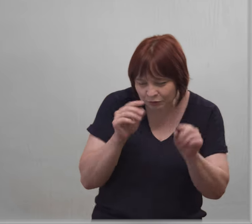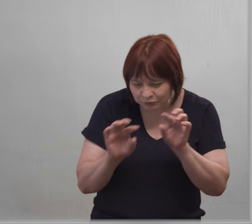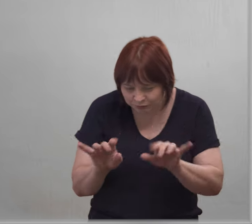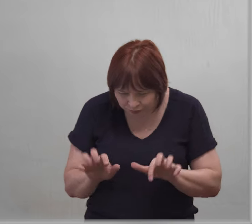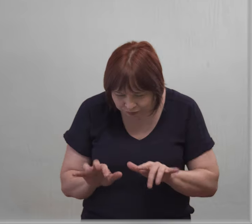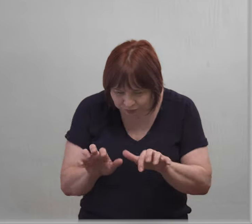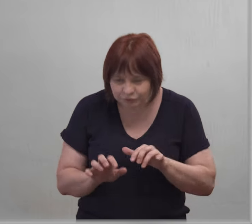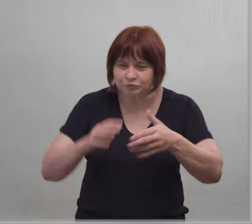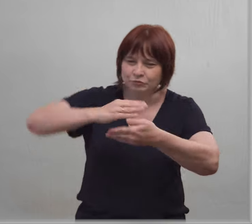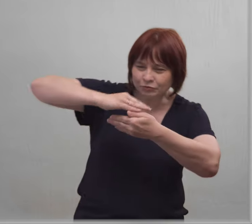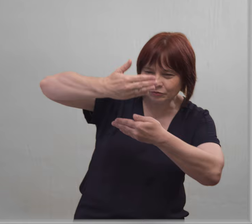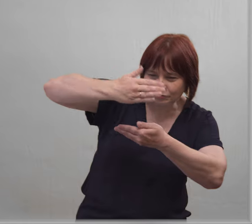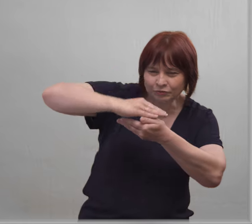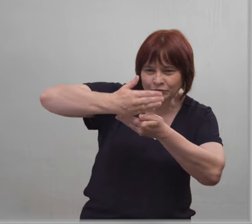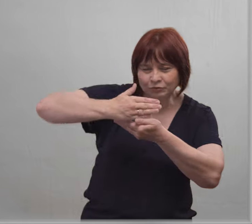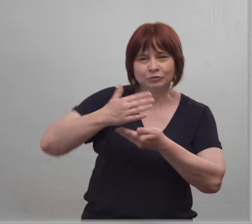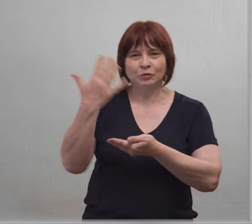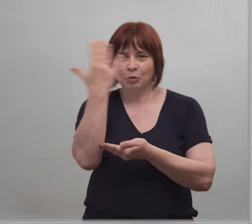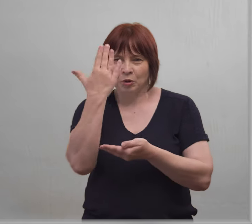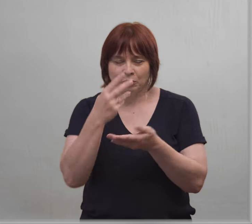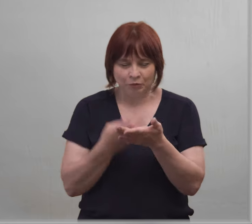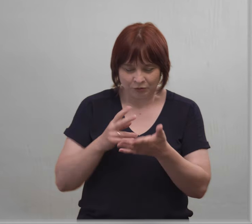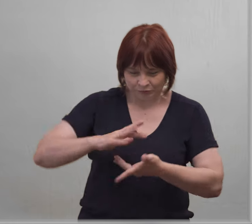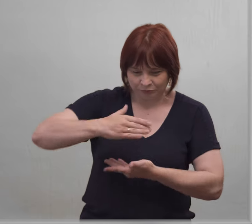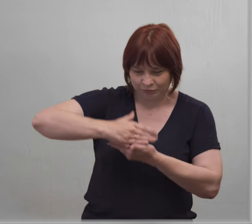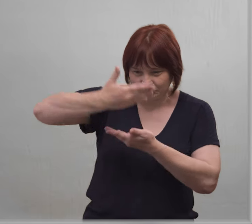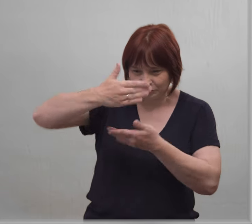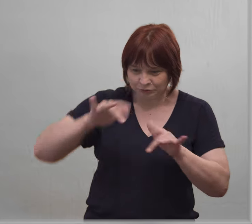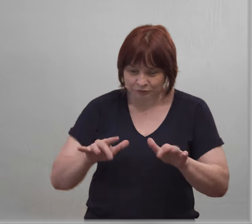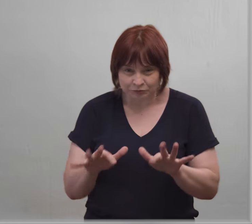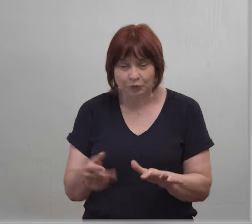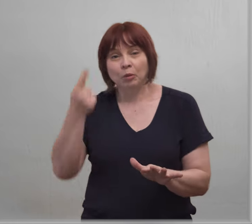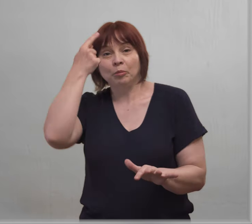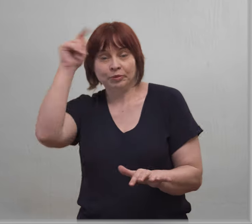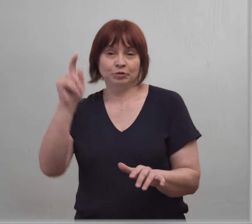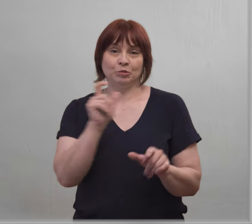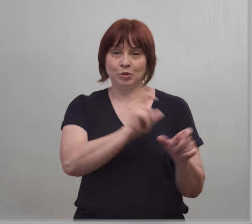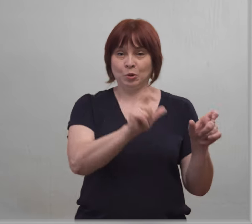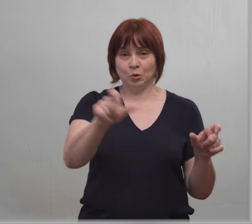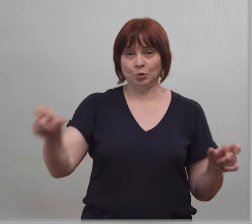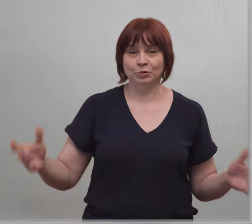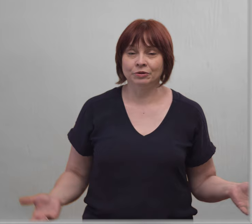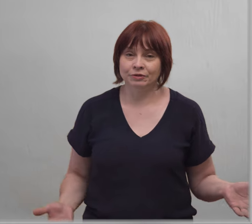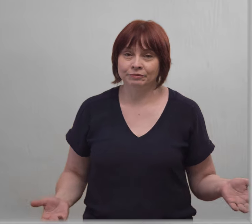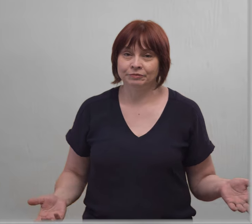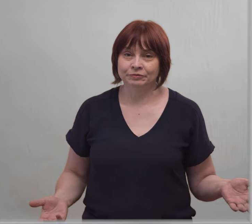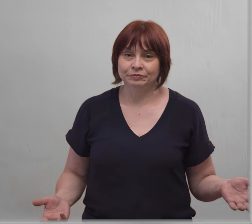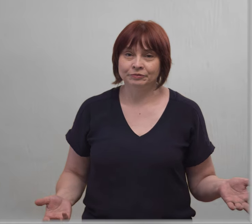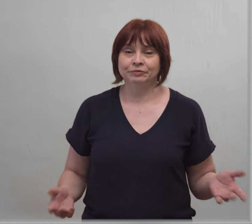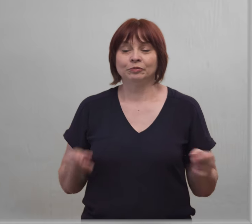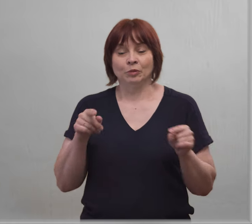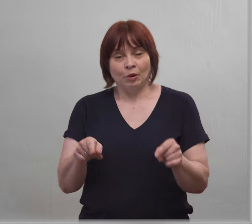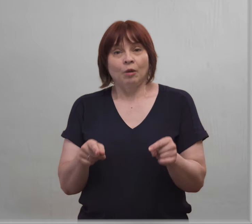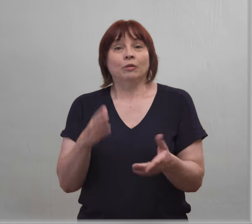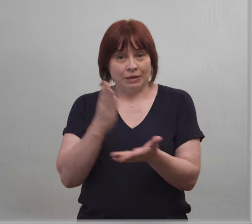Мы берем то, что у нас уже есть. Поэтому ошибка многих людей, они фокусируются на том, чего у них нет,